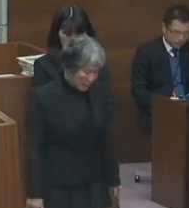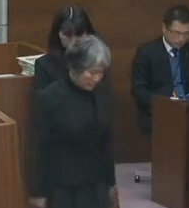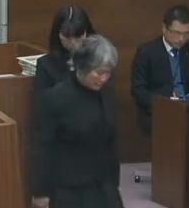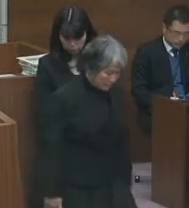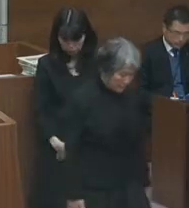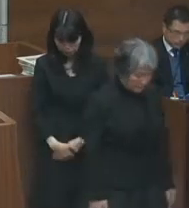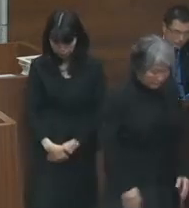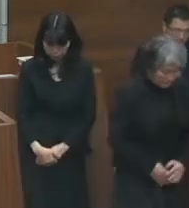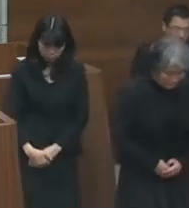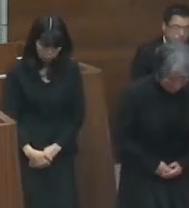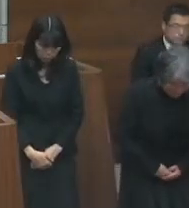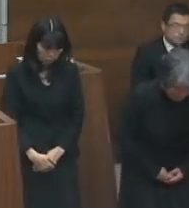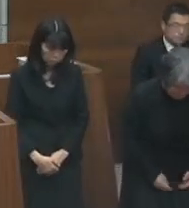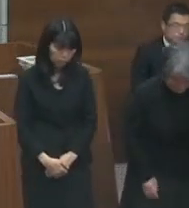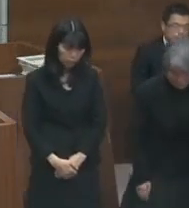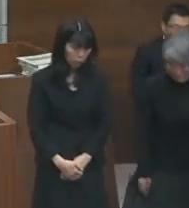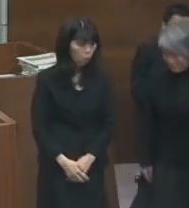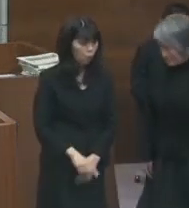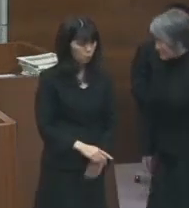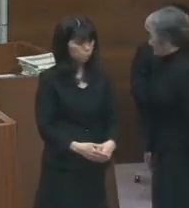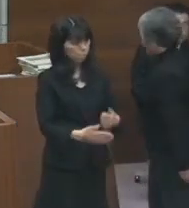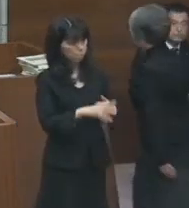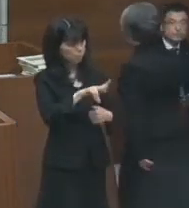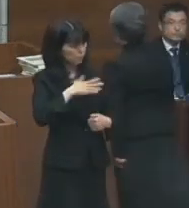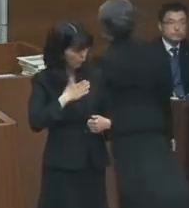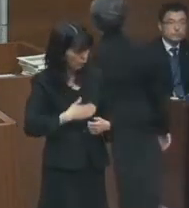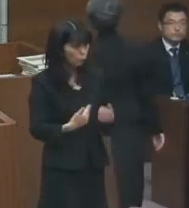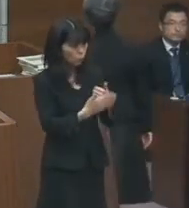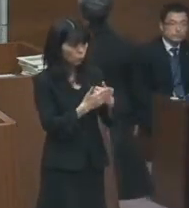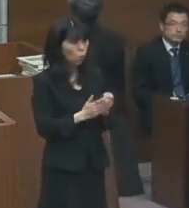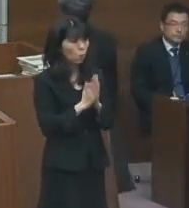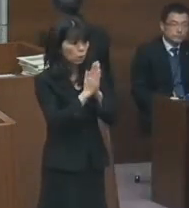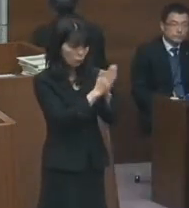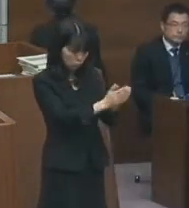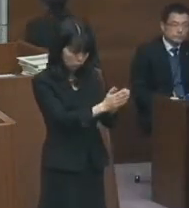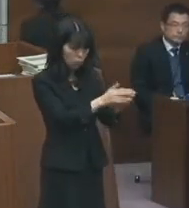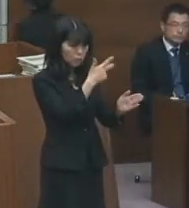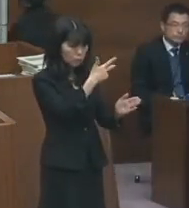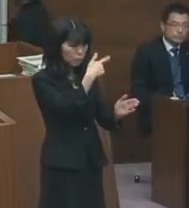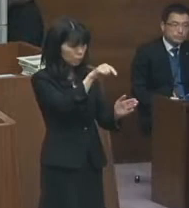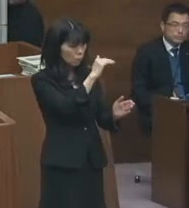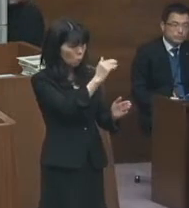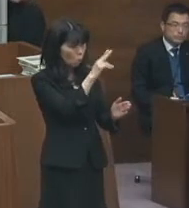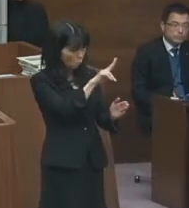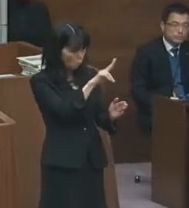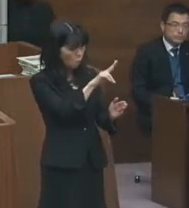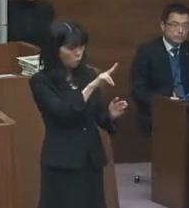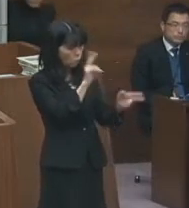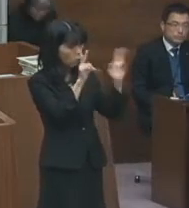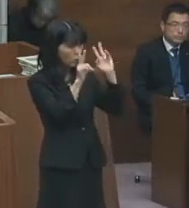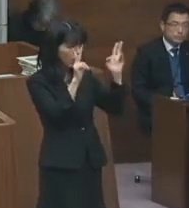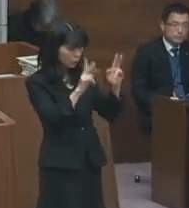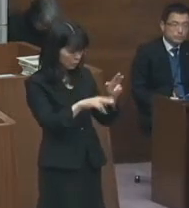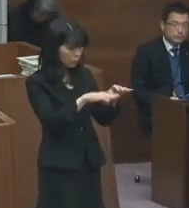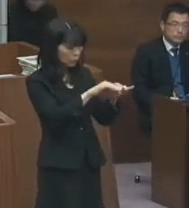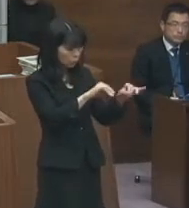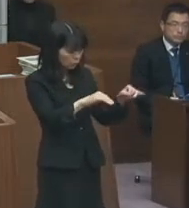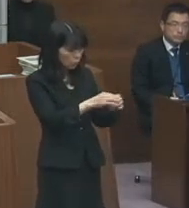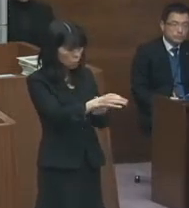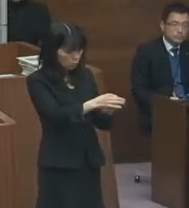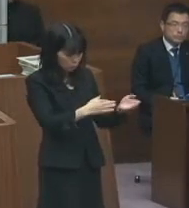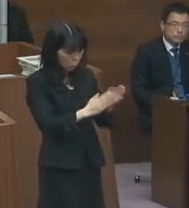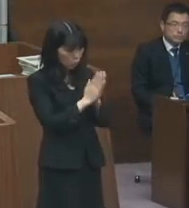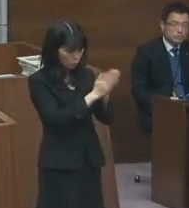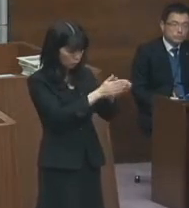についてもご理解とご協力をお願いする中で、新興不動産に 所有土地の売却を依頼いたし